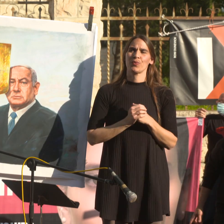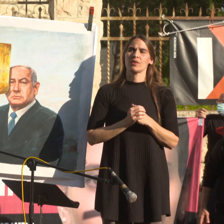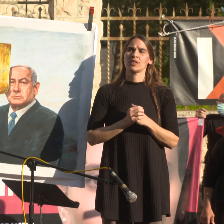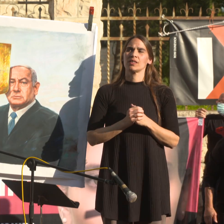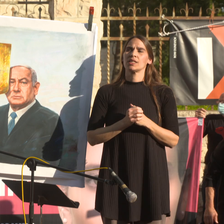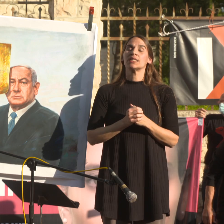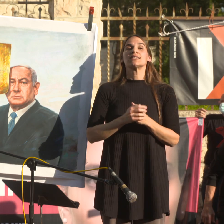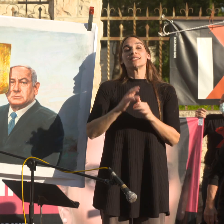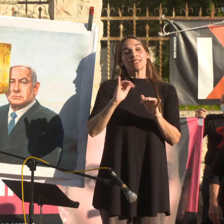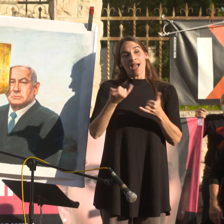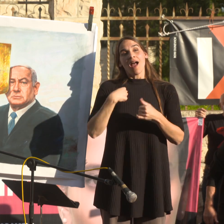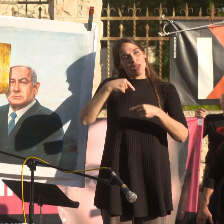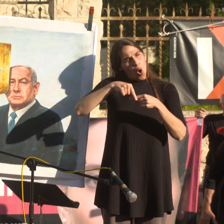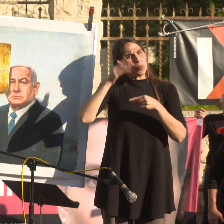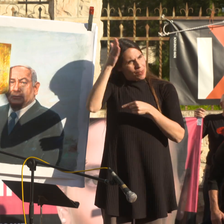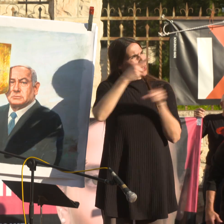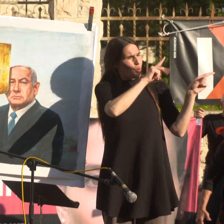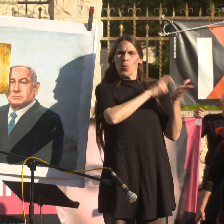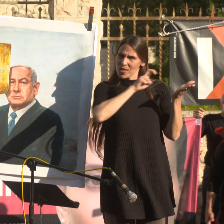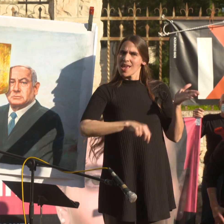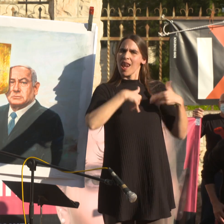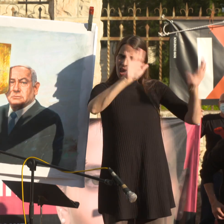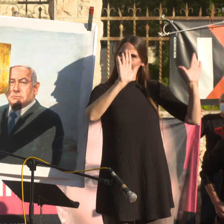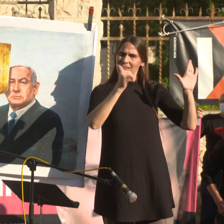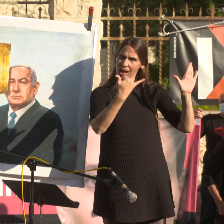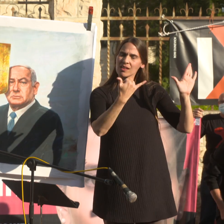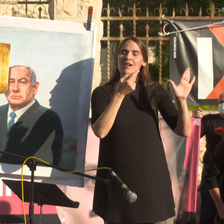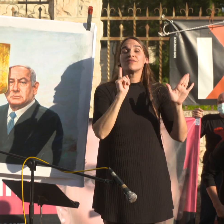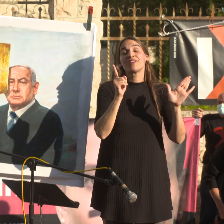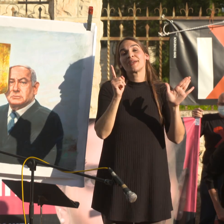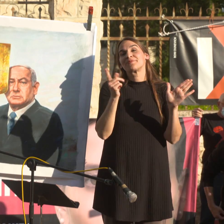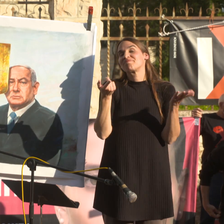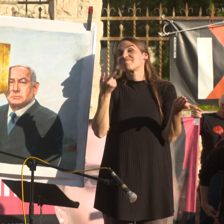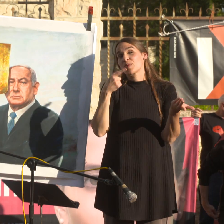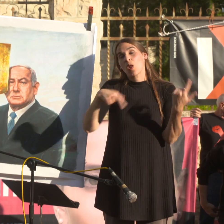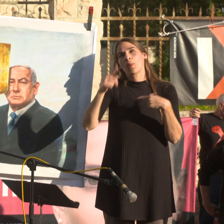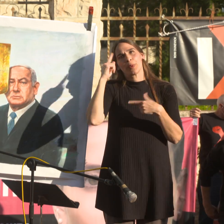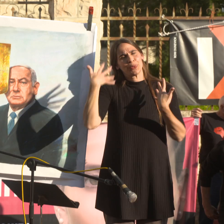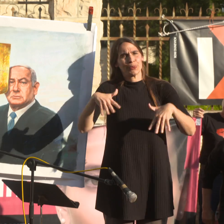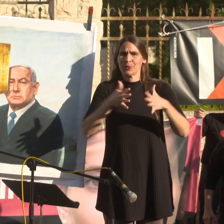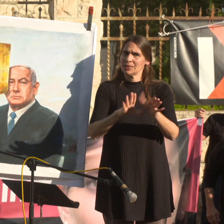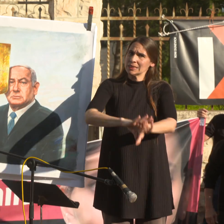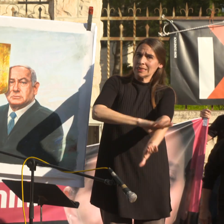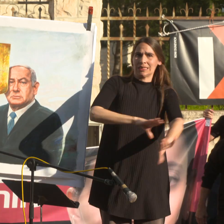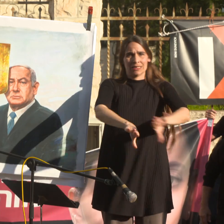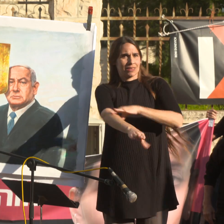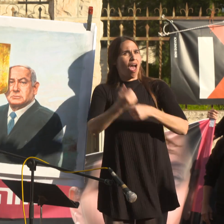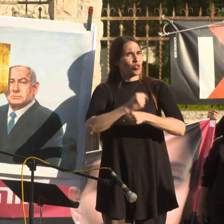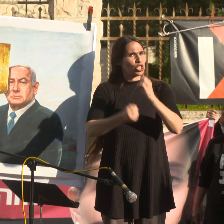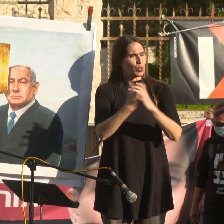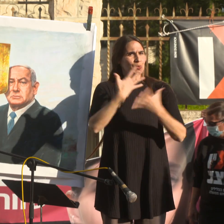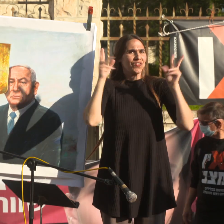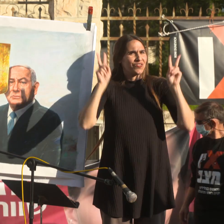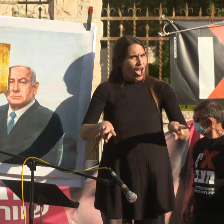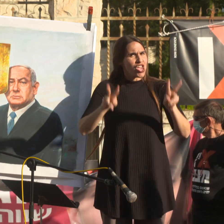ונכון, אני אופטימי, הוא ילך, ונכון, כמו שכולם אומרים כאן, איזה עבודה מחכה לנו, אבל אני מאמין שזה